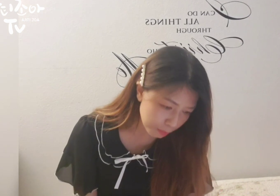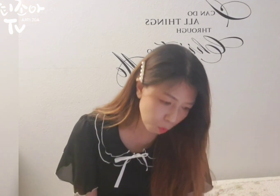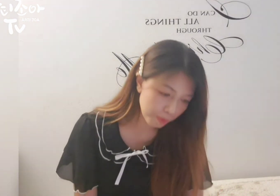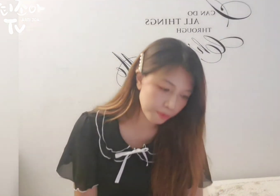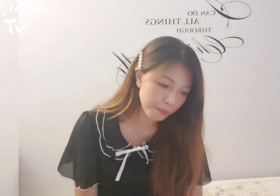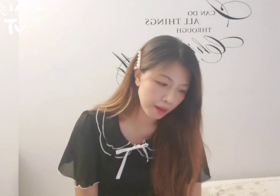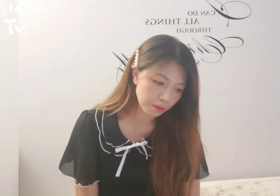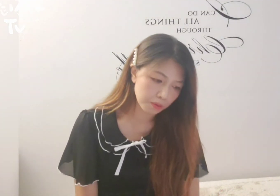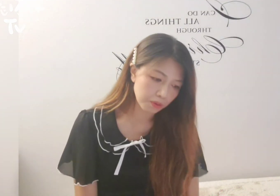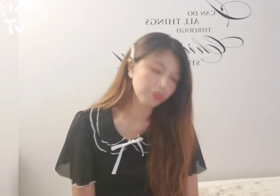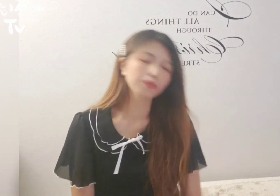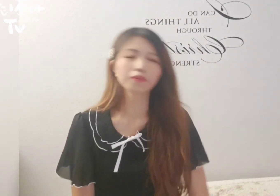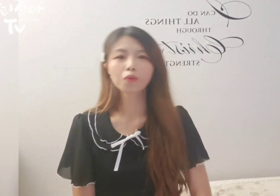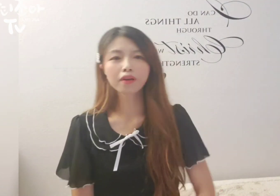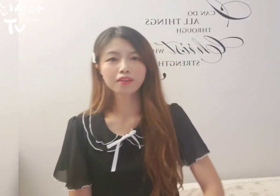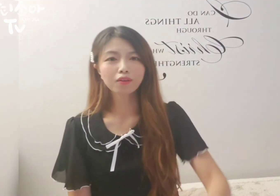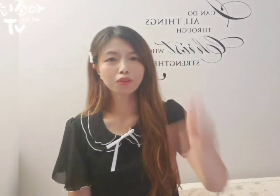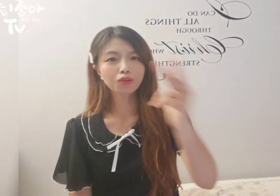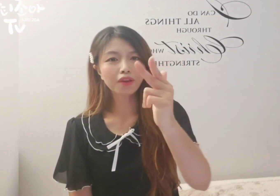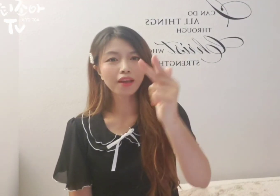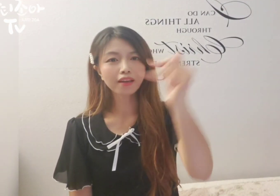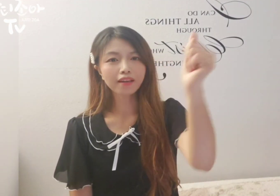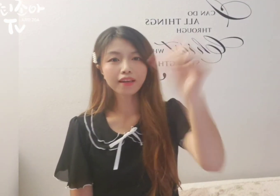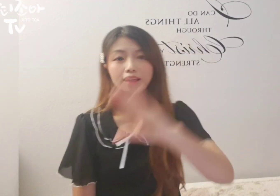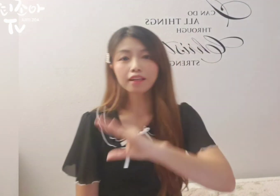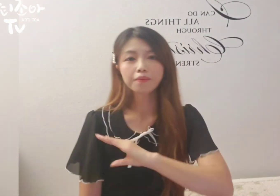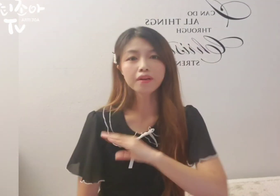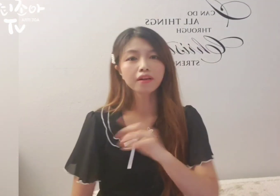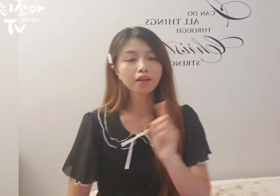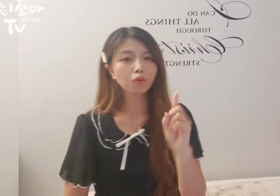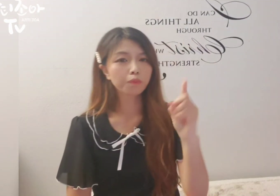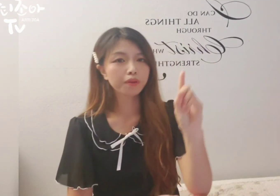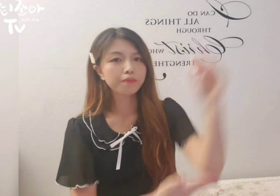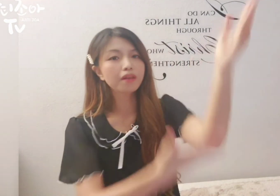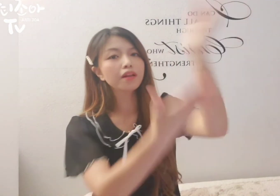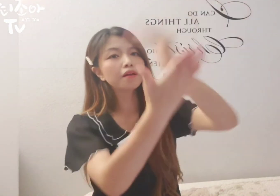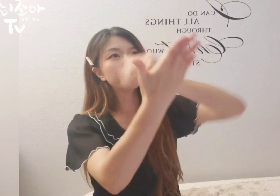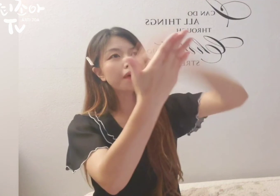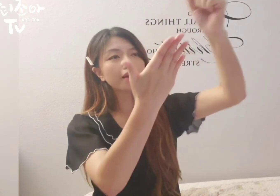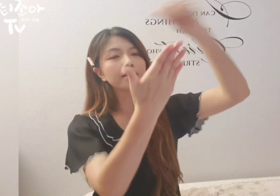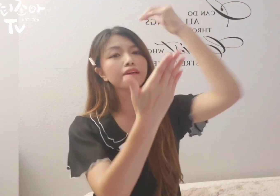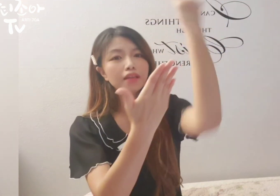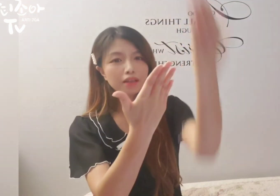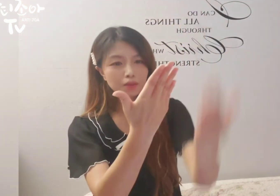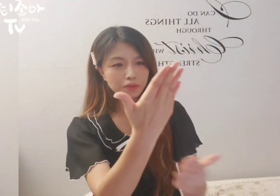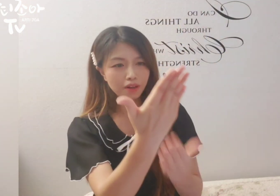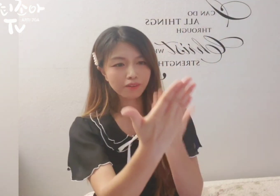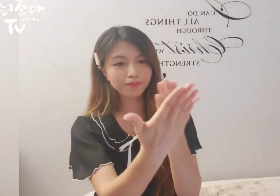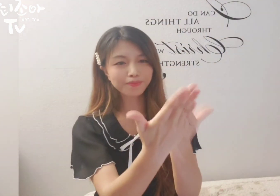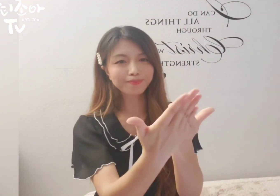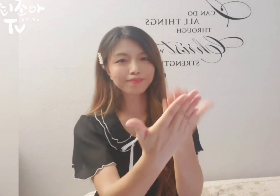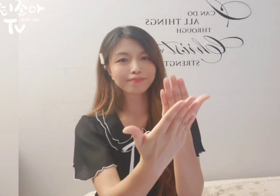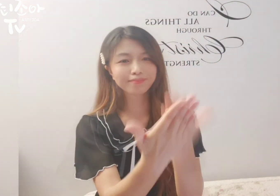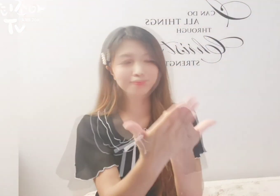높임을 받으소서 똑같죠 주의 이름을 높임을 받으소서 이게